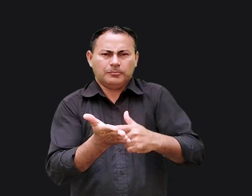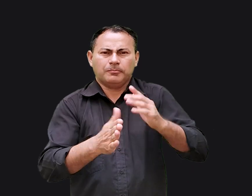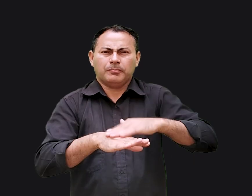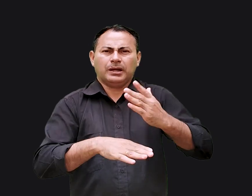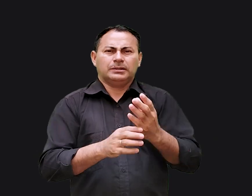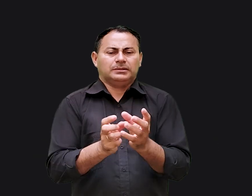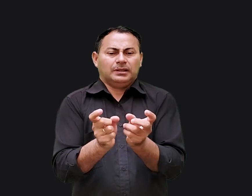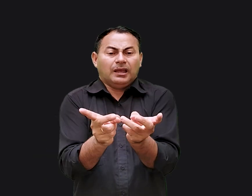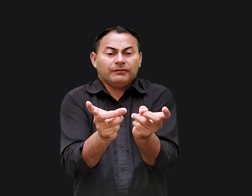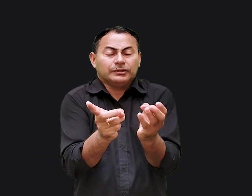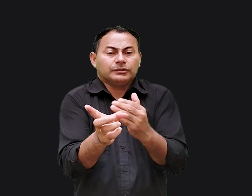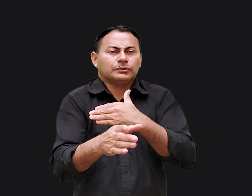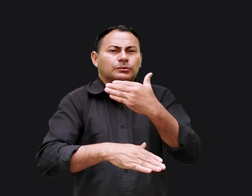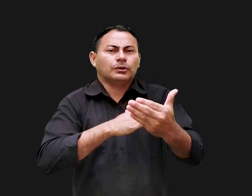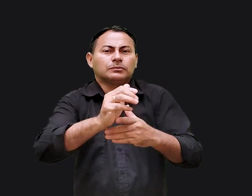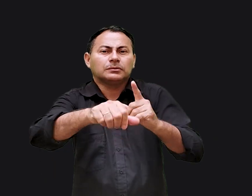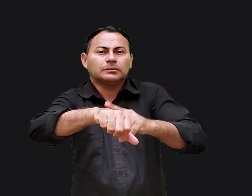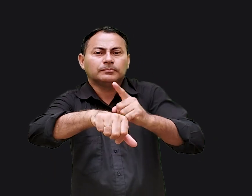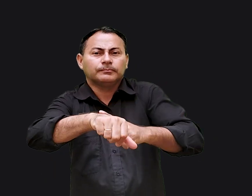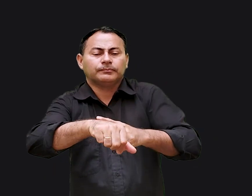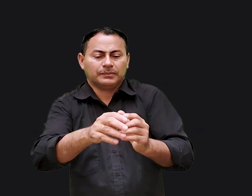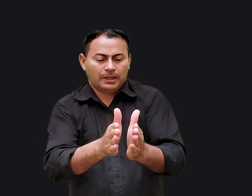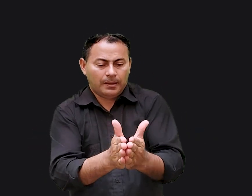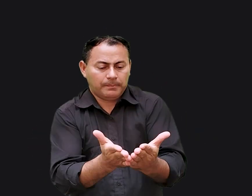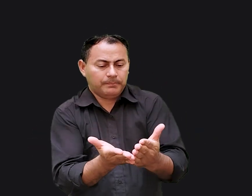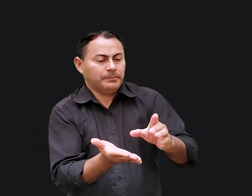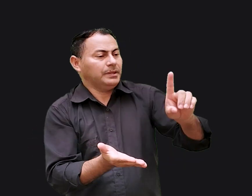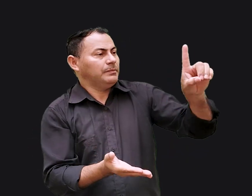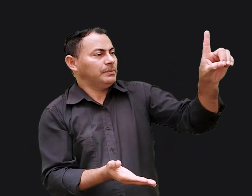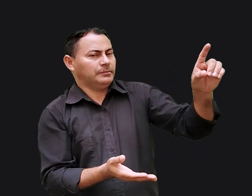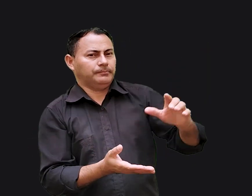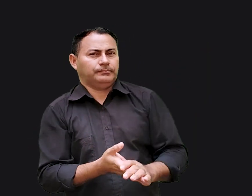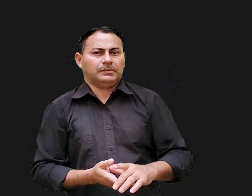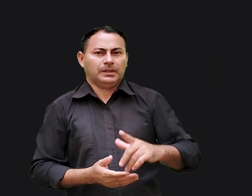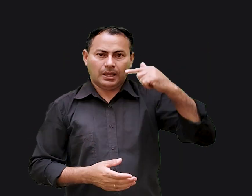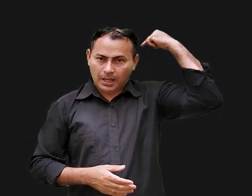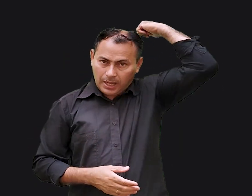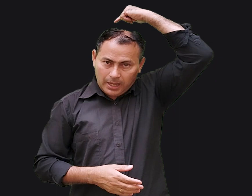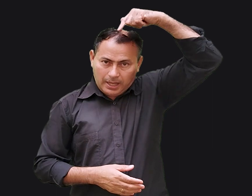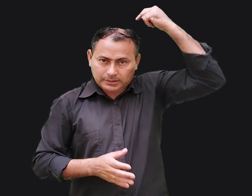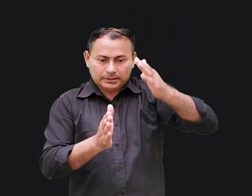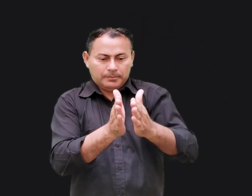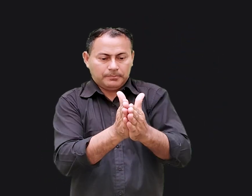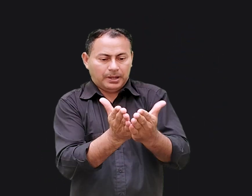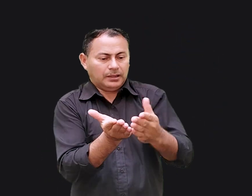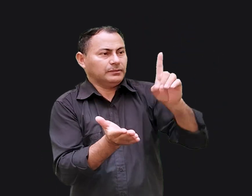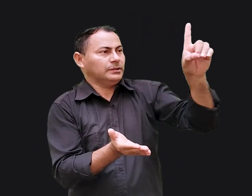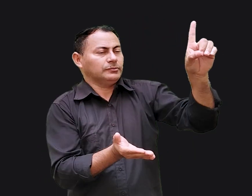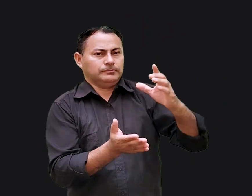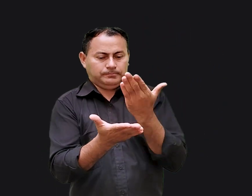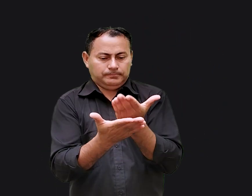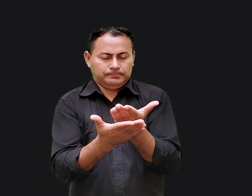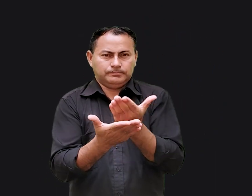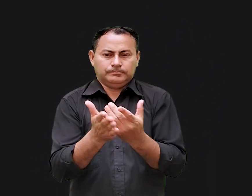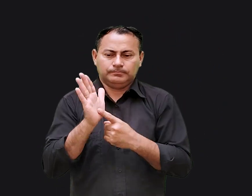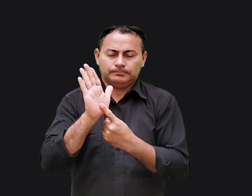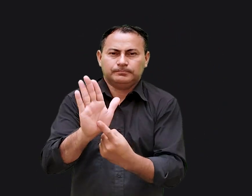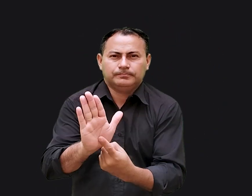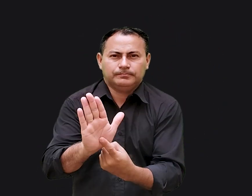mais vendido de todos os tempos, a Bíblia, a Santa Palavra de Deus. Esse estudo já nos